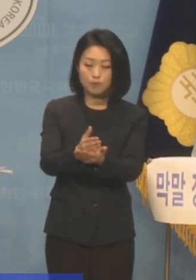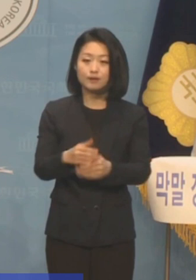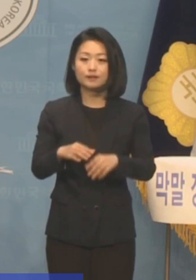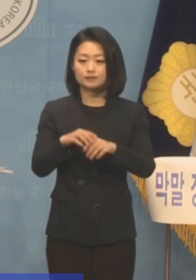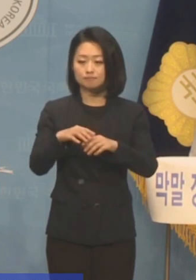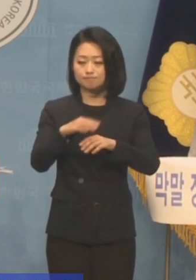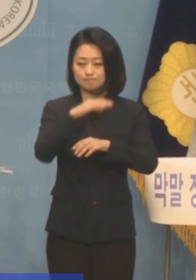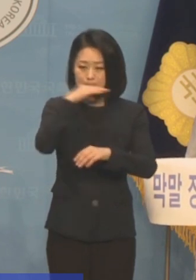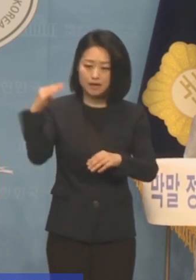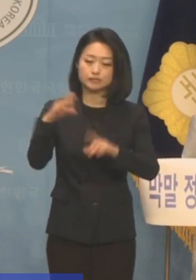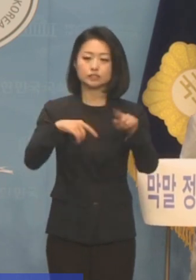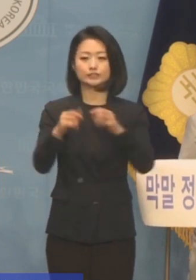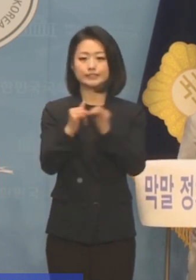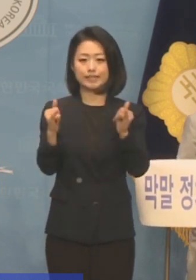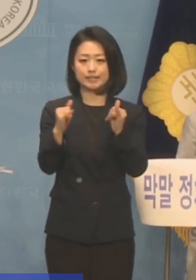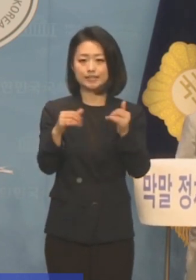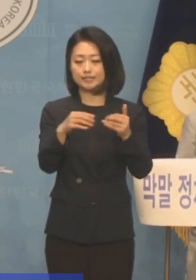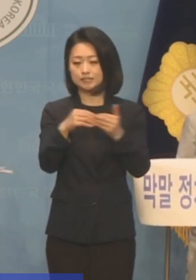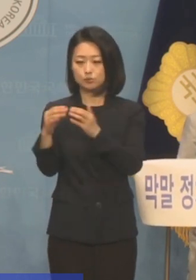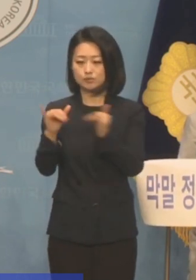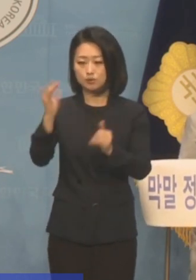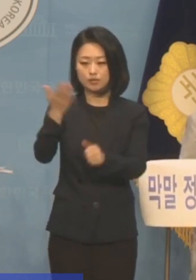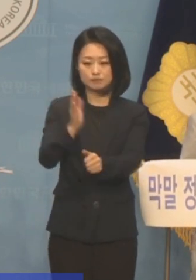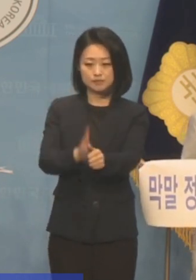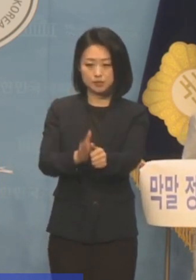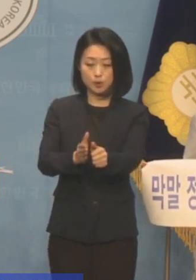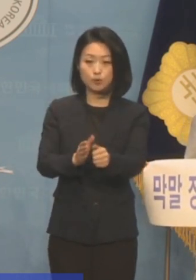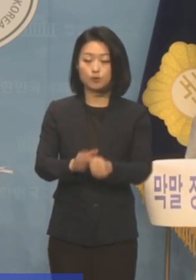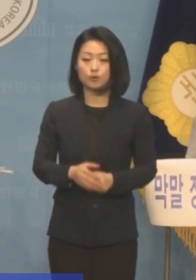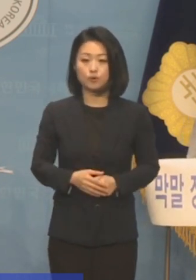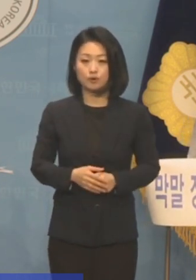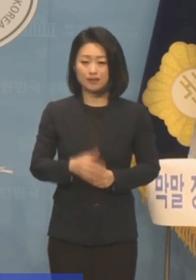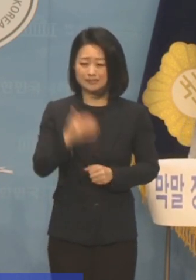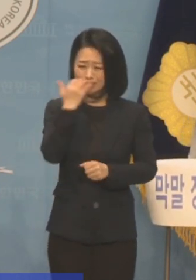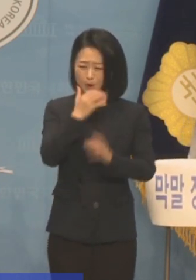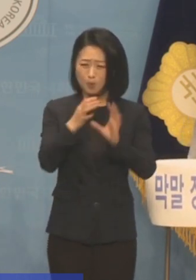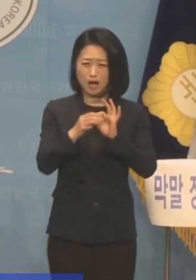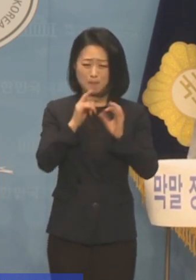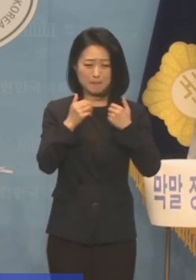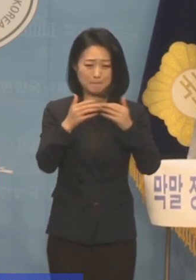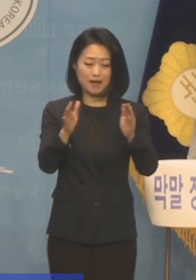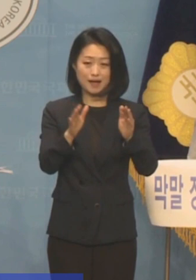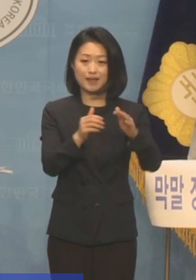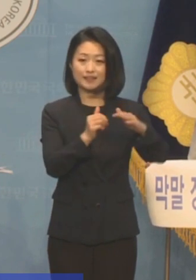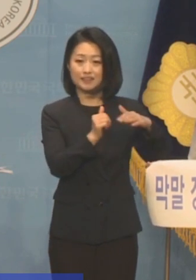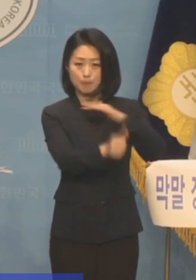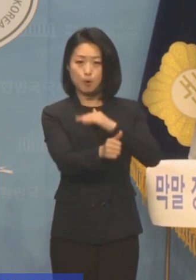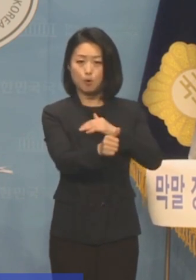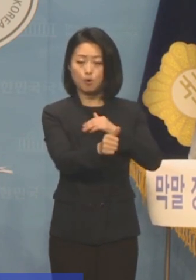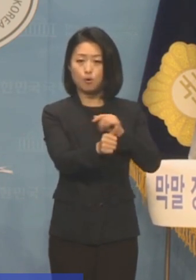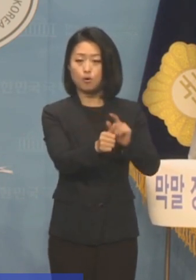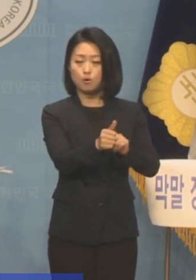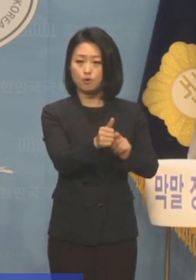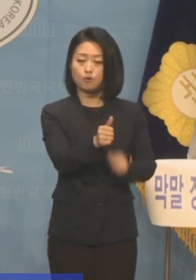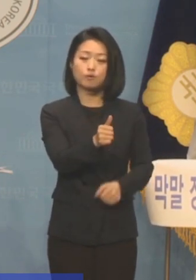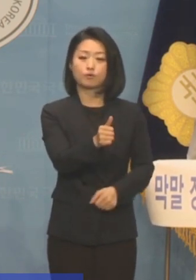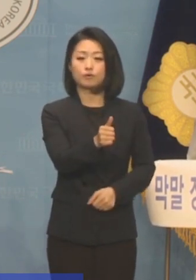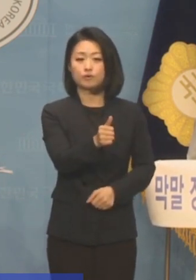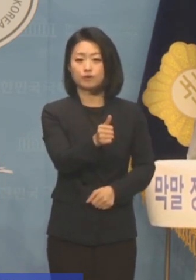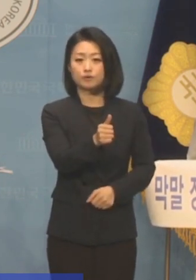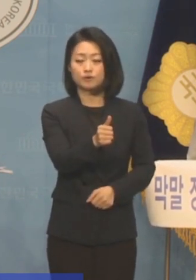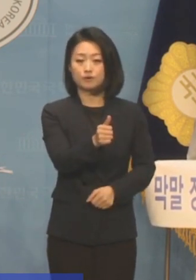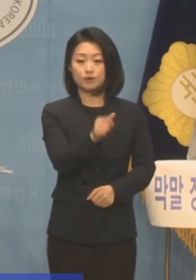정치인으로 평가받는 지도자가 되기를 촉구하면서 음란 패슬 막말 정치인 대표음 막말